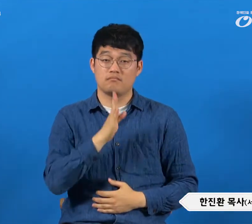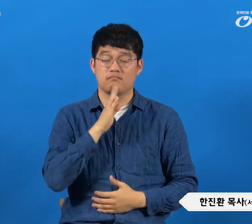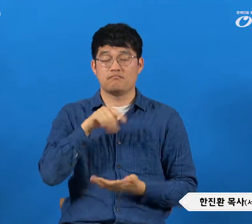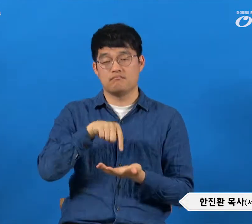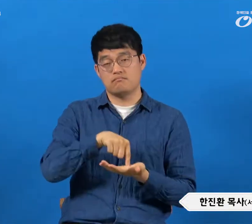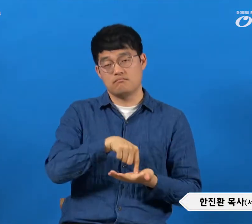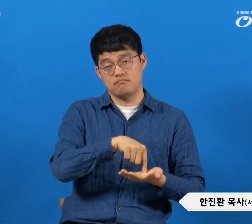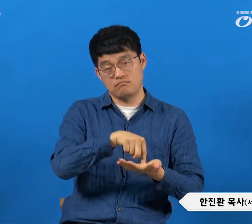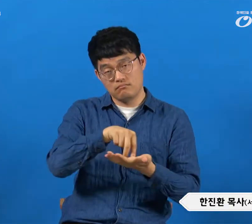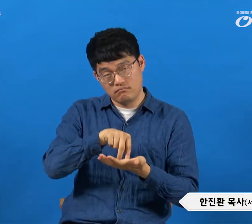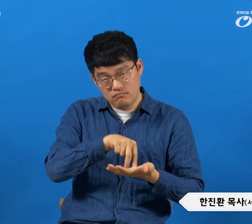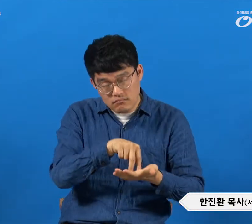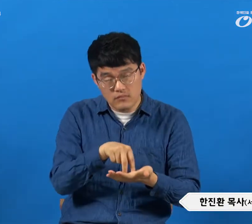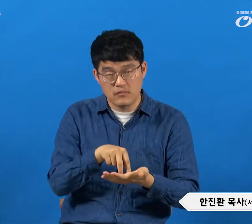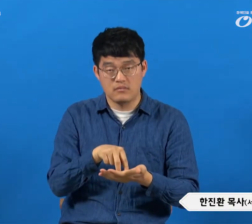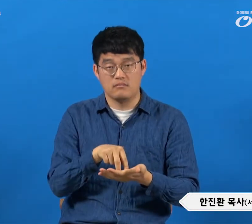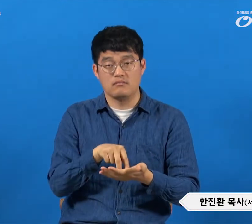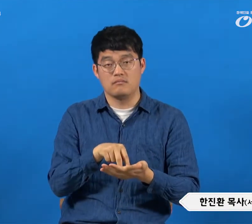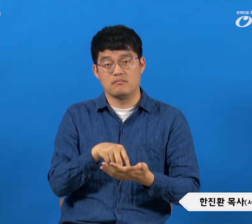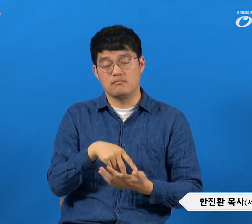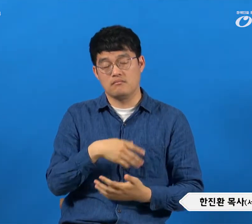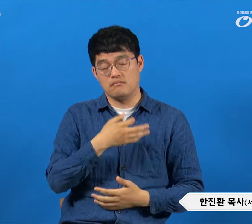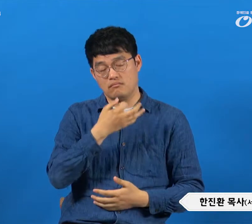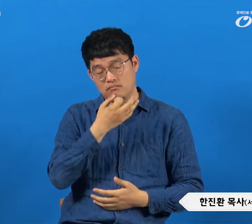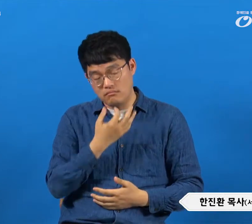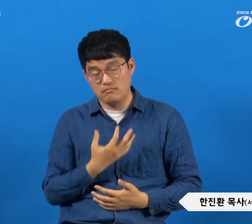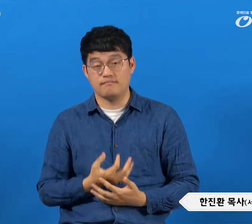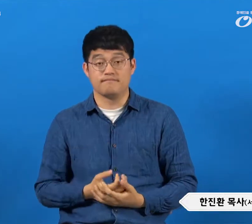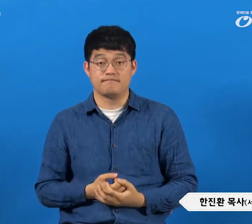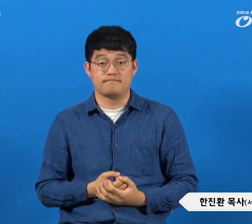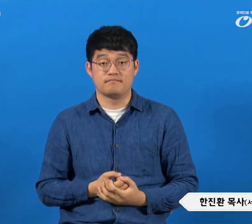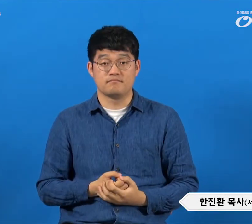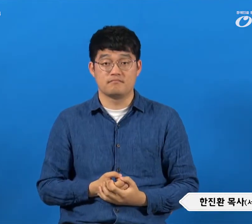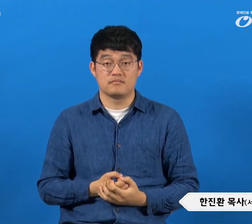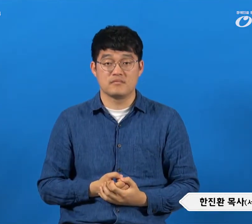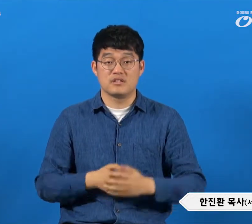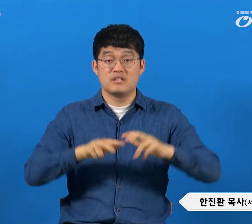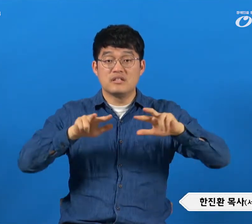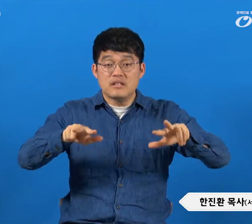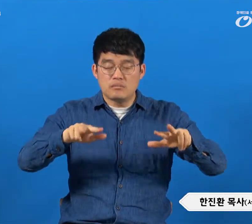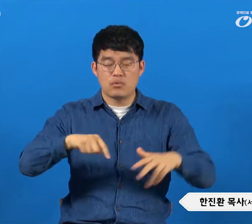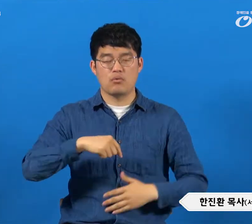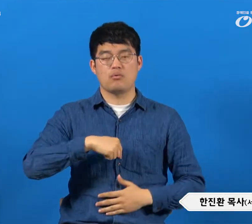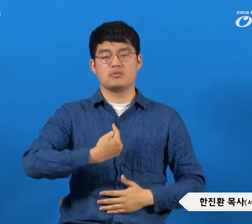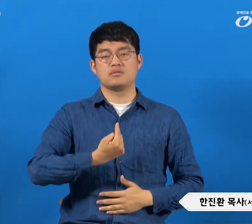얼마나 외롭고 쓸쓸하셨을까요? 주님은 세상에서 혼자 섰습니다.